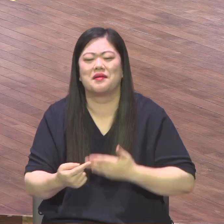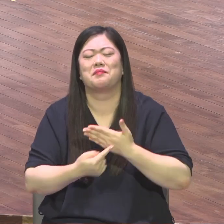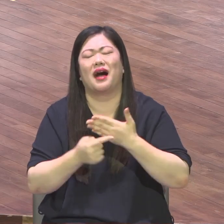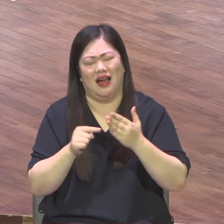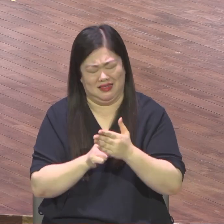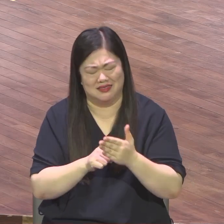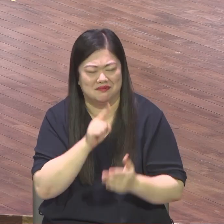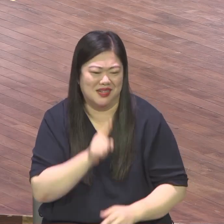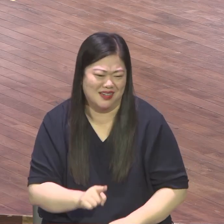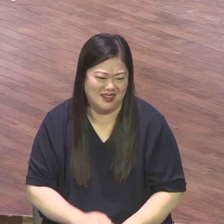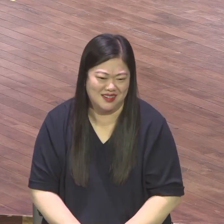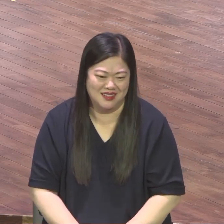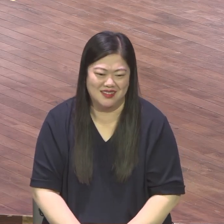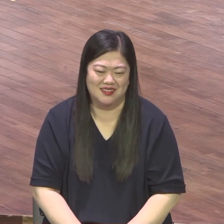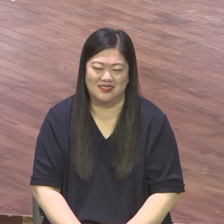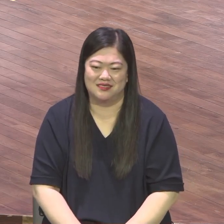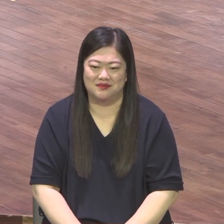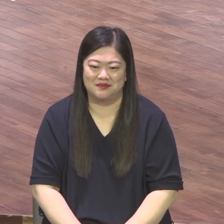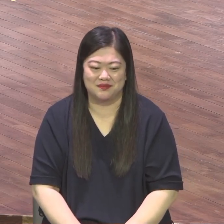그래서 여러분